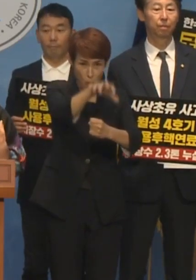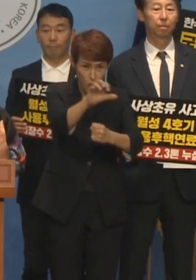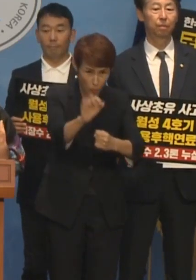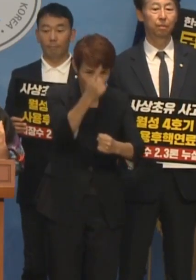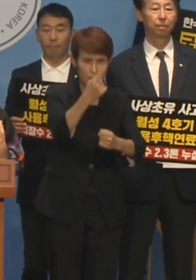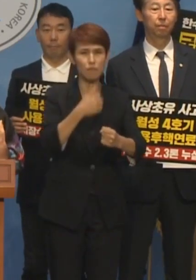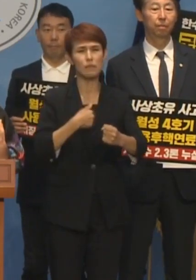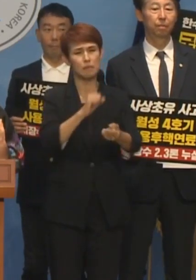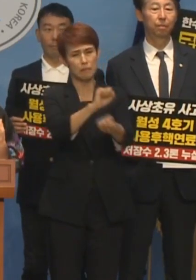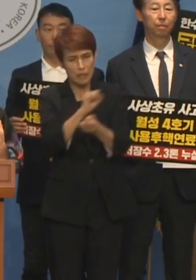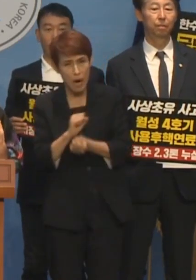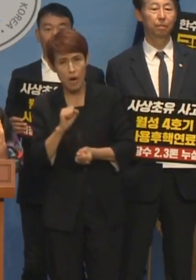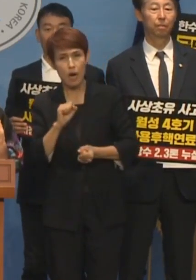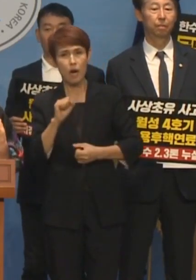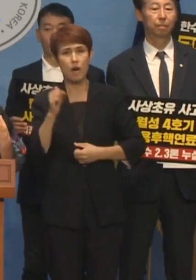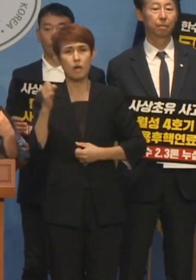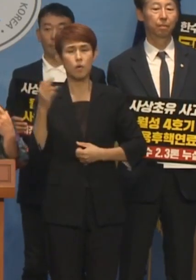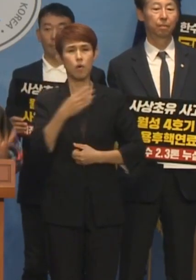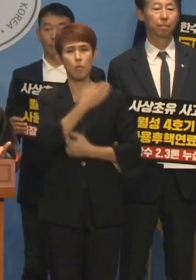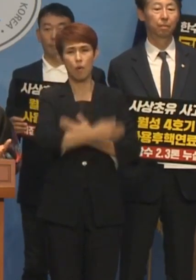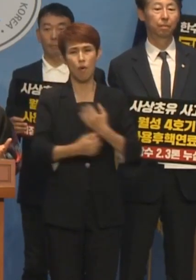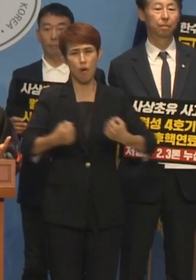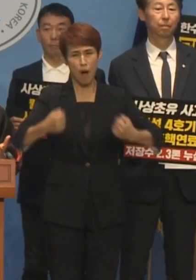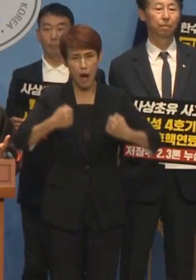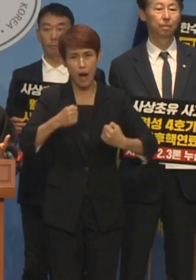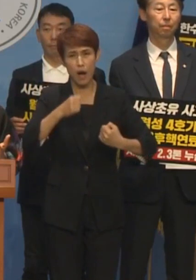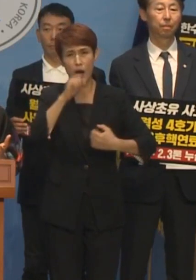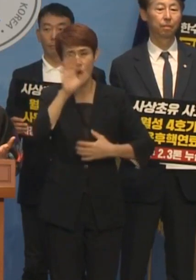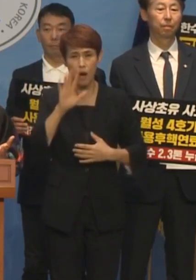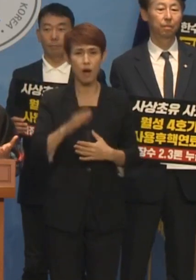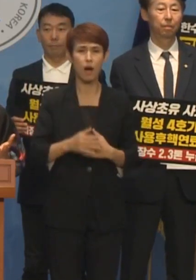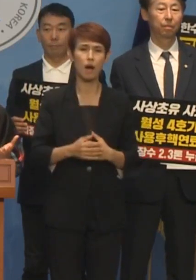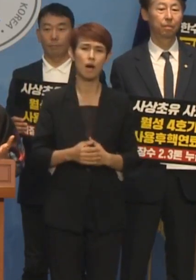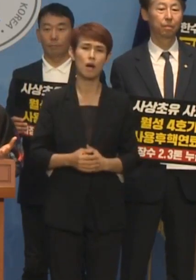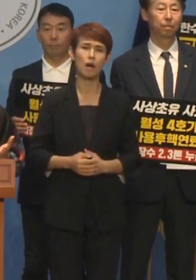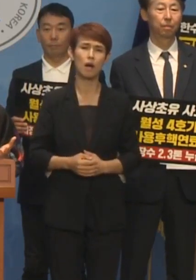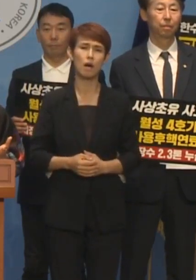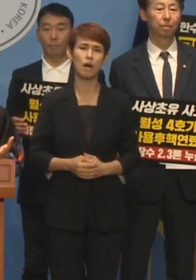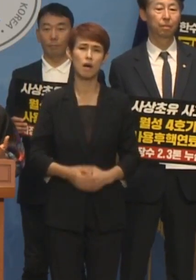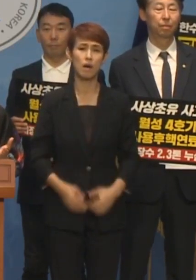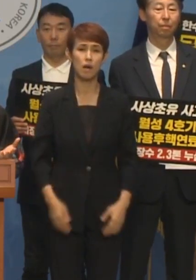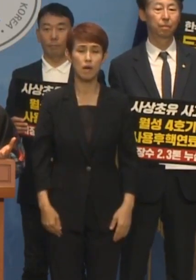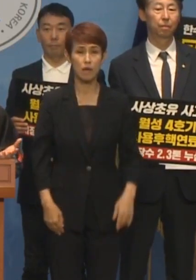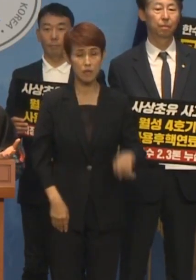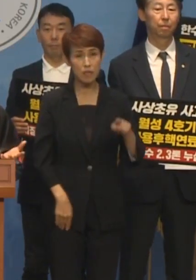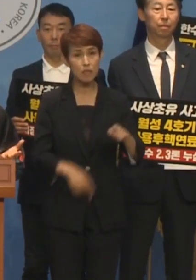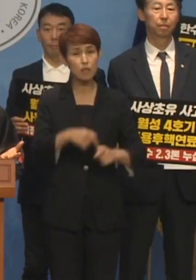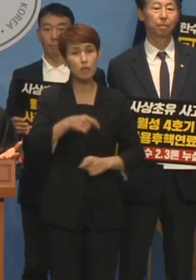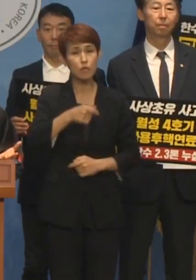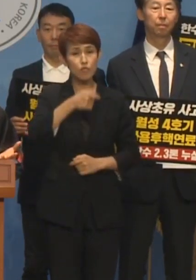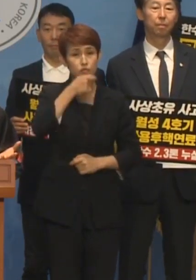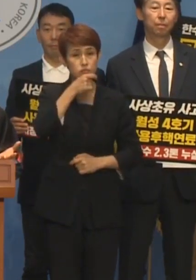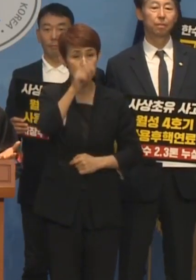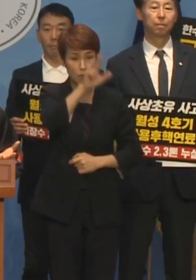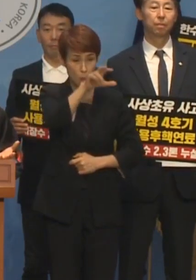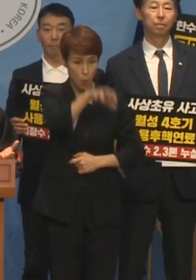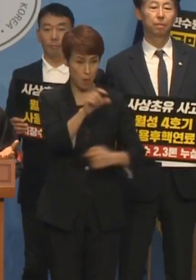건강에 피해를 보고 재산도 이거는 한수원 가까이 살면서 재산도 팔 수 없어요.